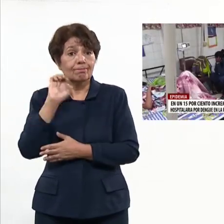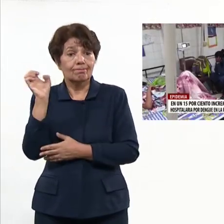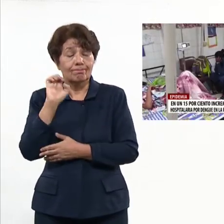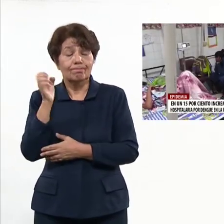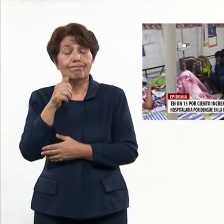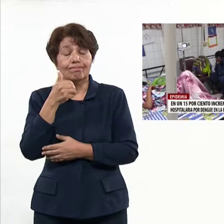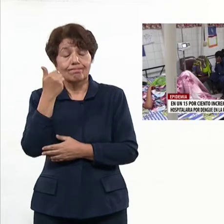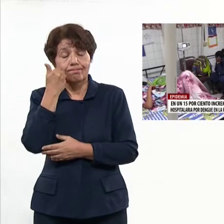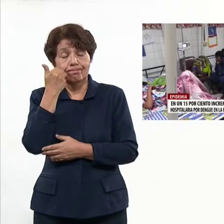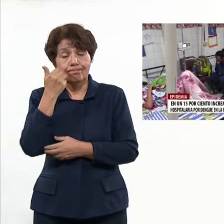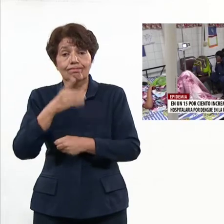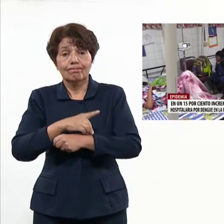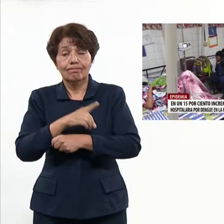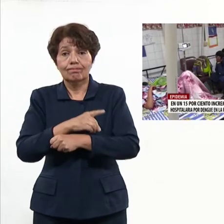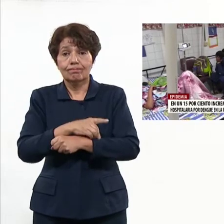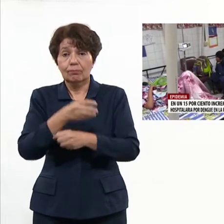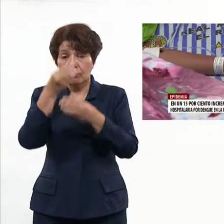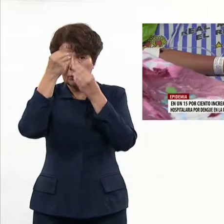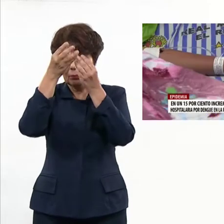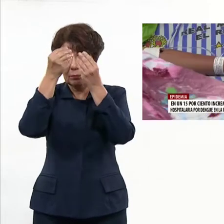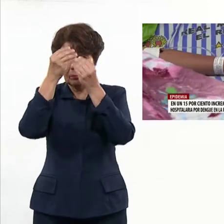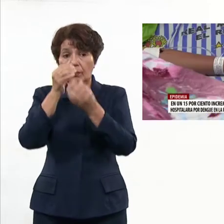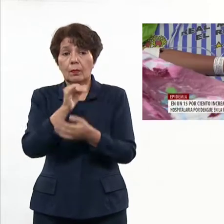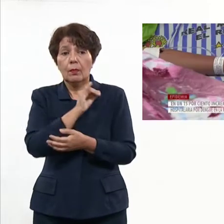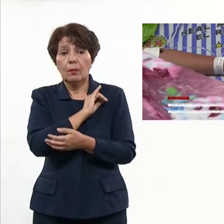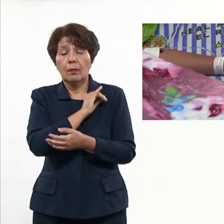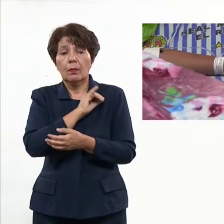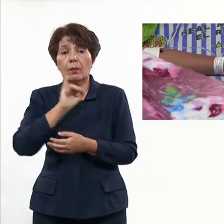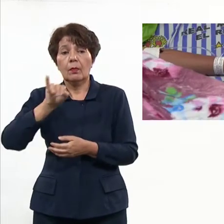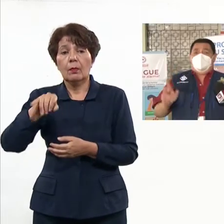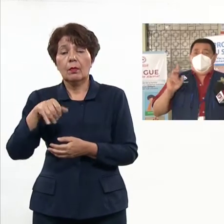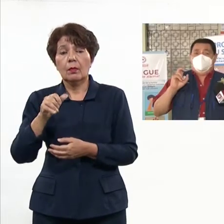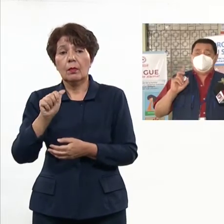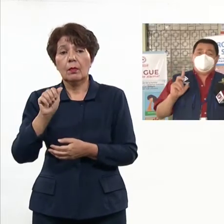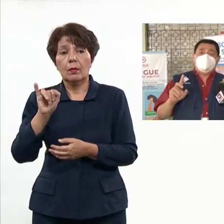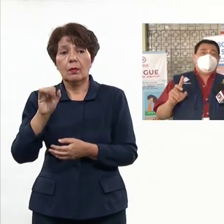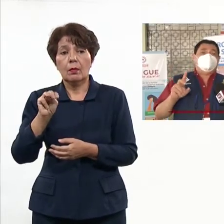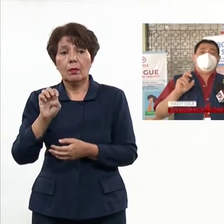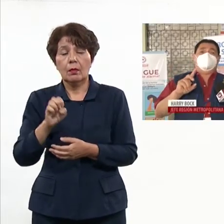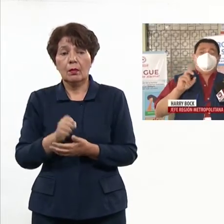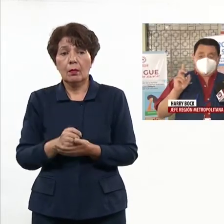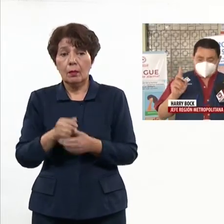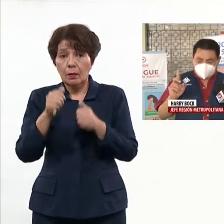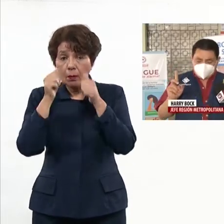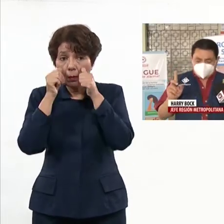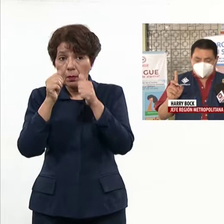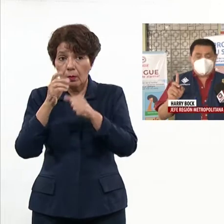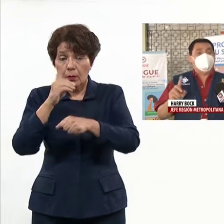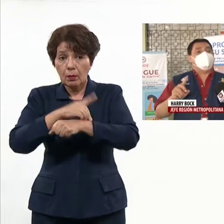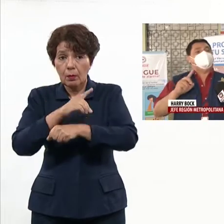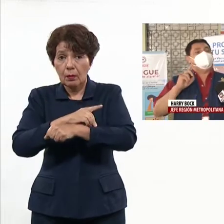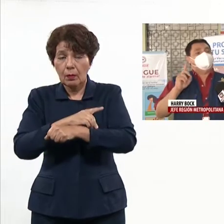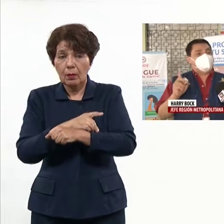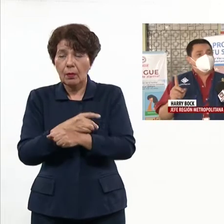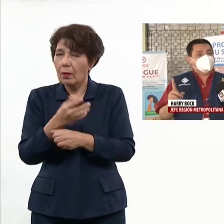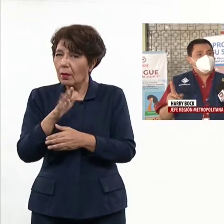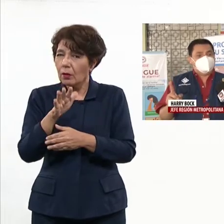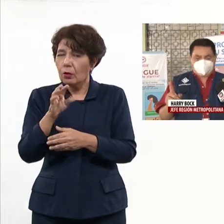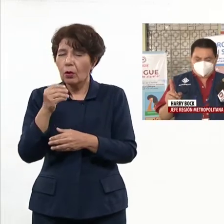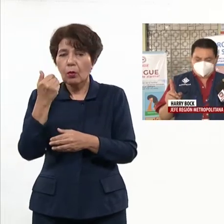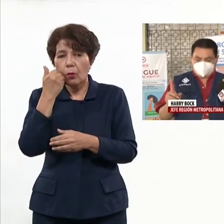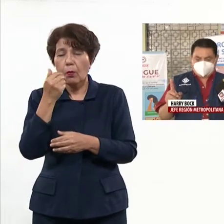enfermedad apuntó el jefe de la región metropolitana arribó observamos que no tengan no graves aumentó un